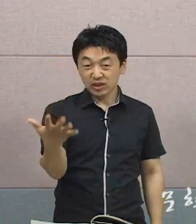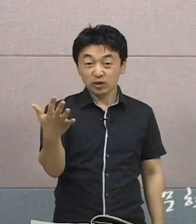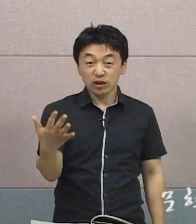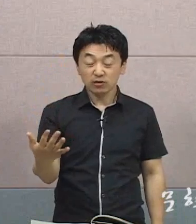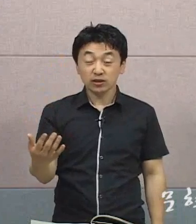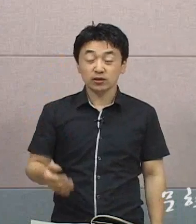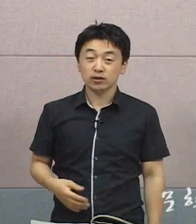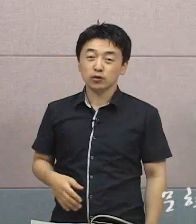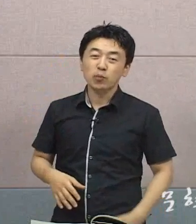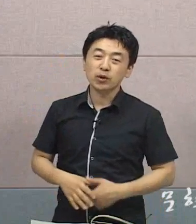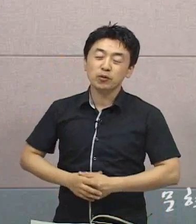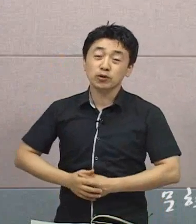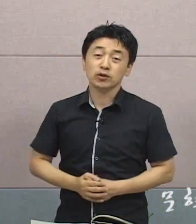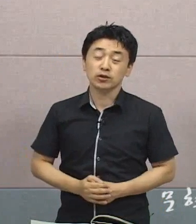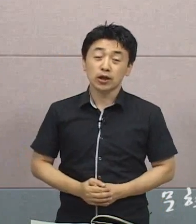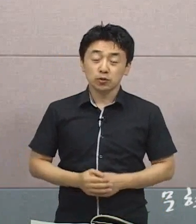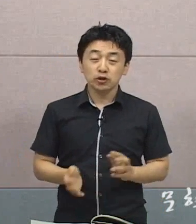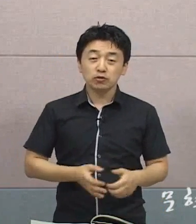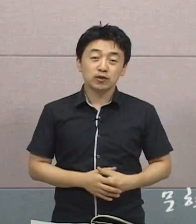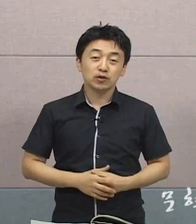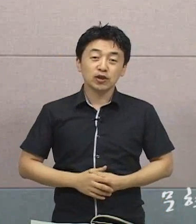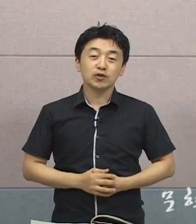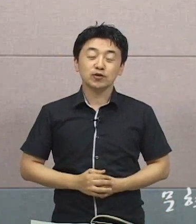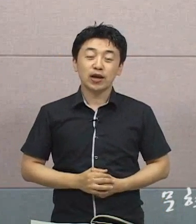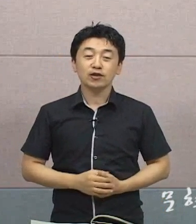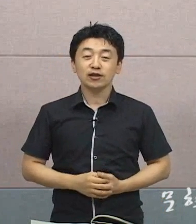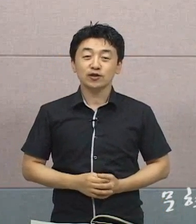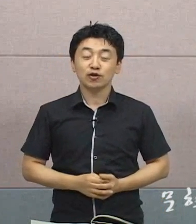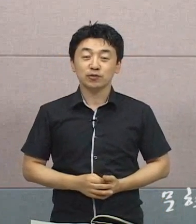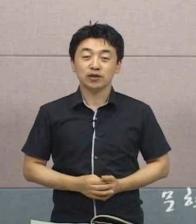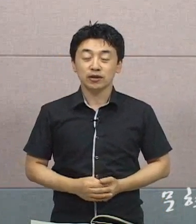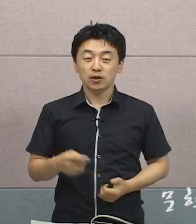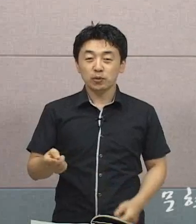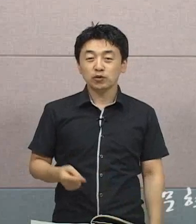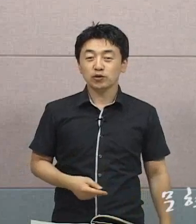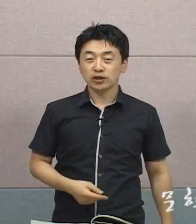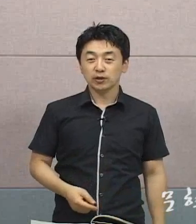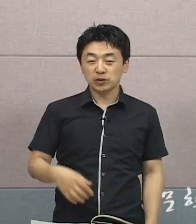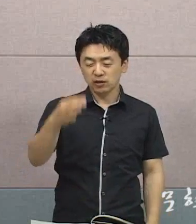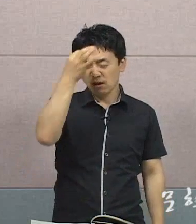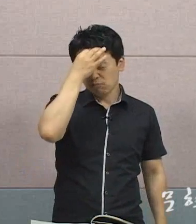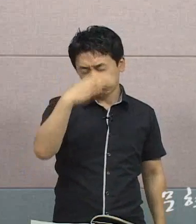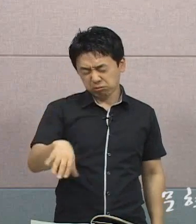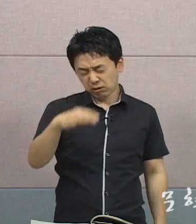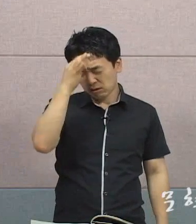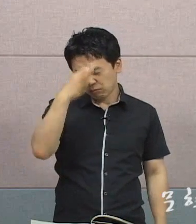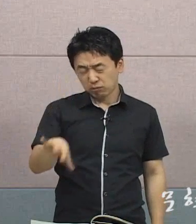이렇게도 사용을 하거든요. 그래서 손모양만 외우셔서는 농식 수화로는 절대로 해결을 하실 수가 없으세요. 표정으로 어떻게 하시면요,